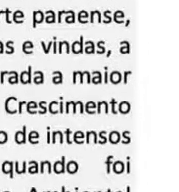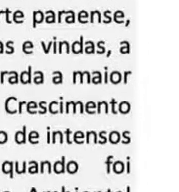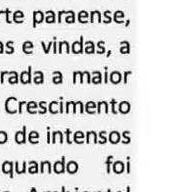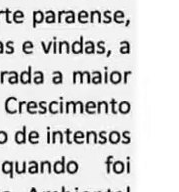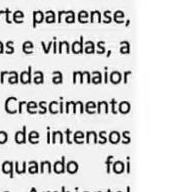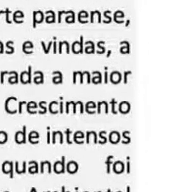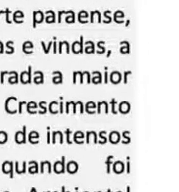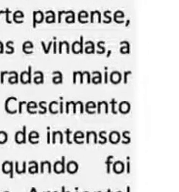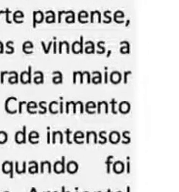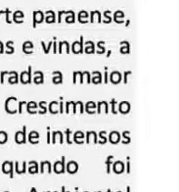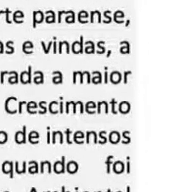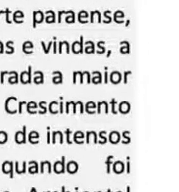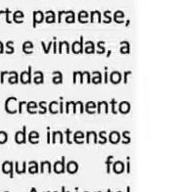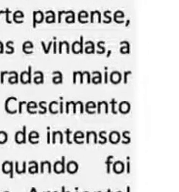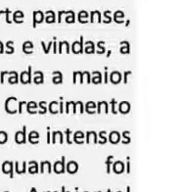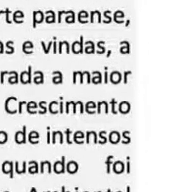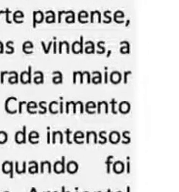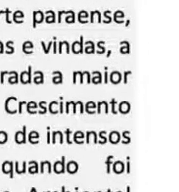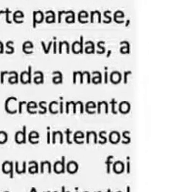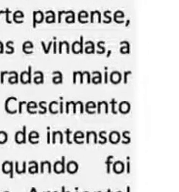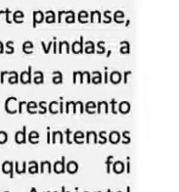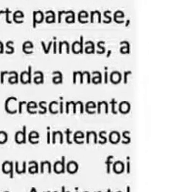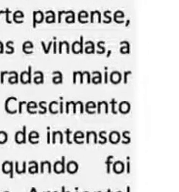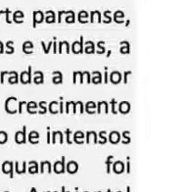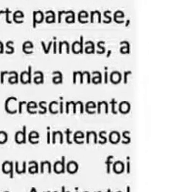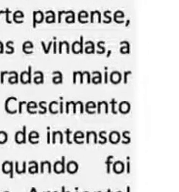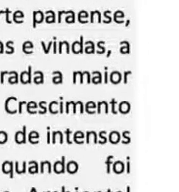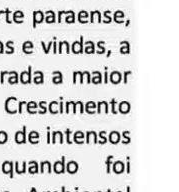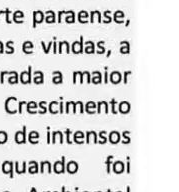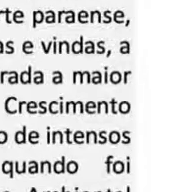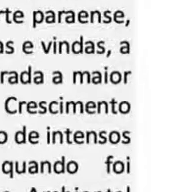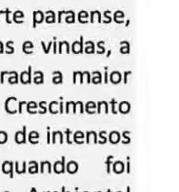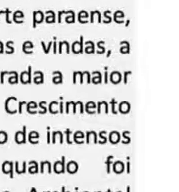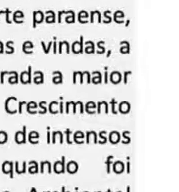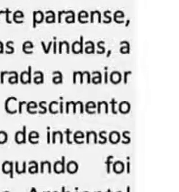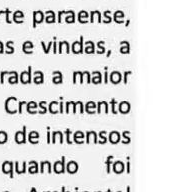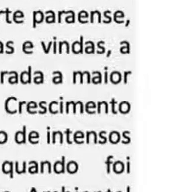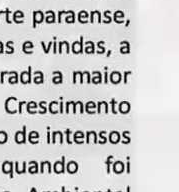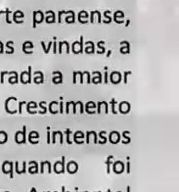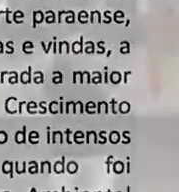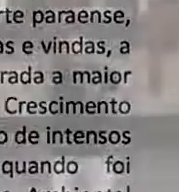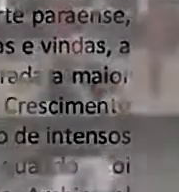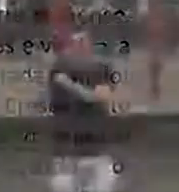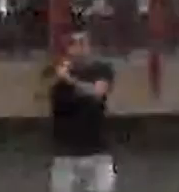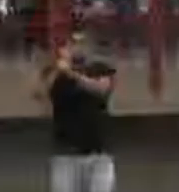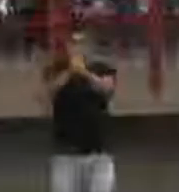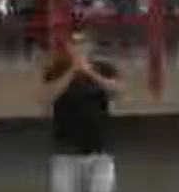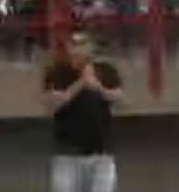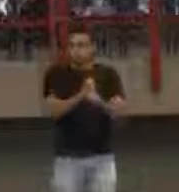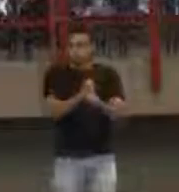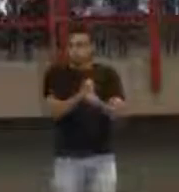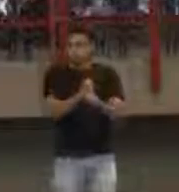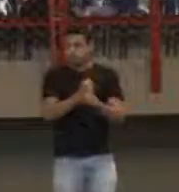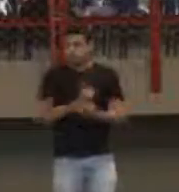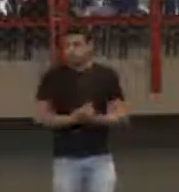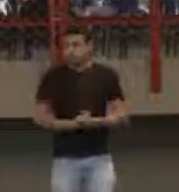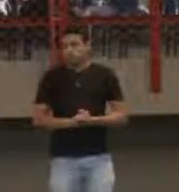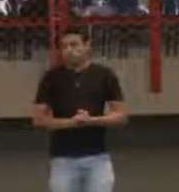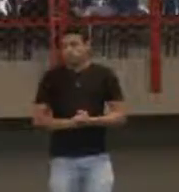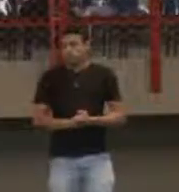o Ministério do Meio Ambiente concedeu a licença ambiental prévia para a sua construção.